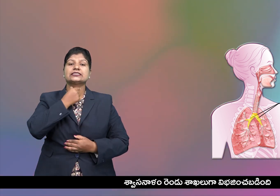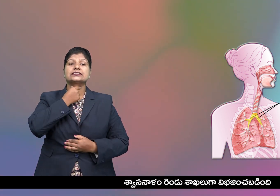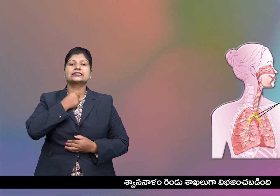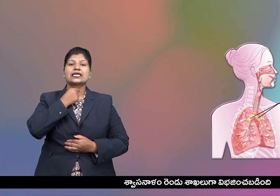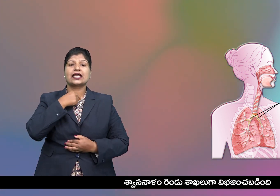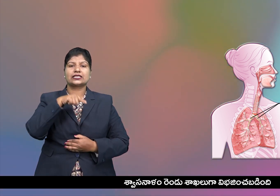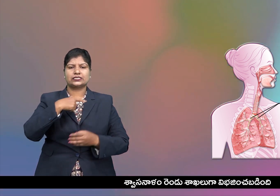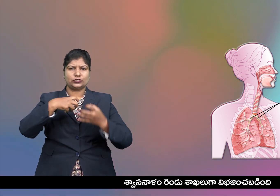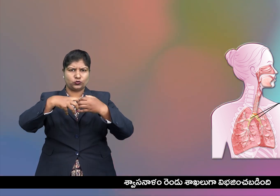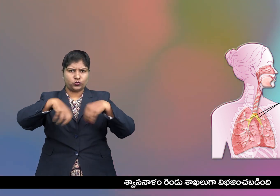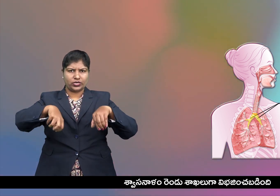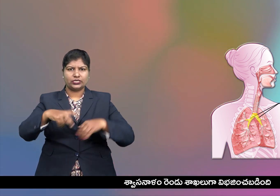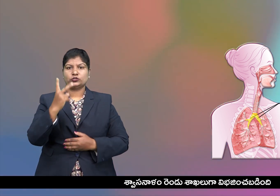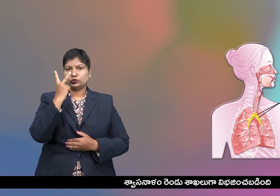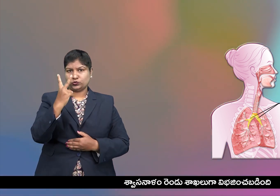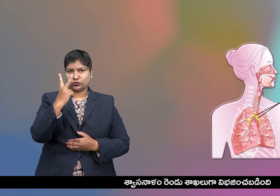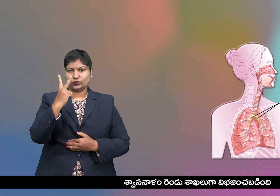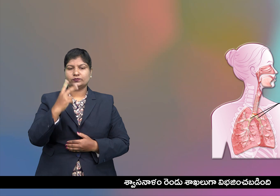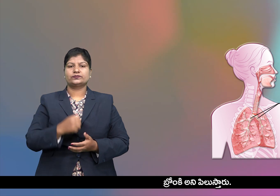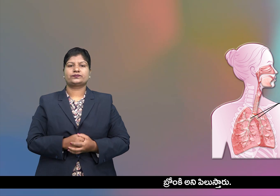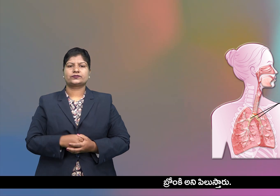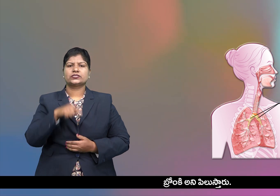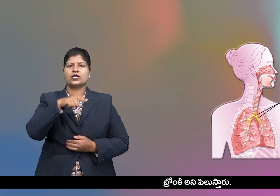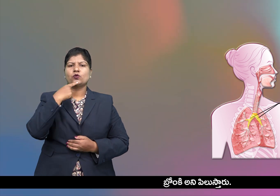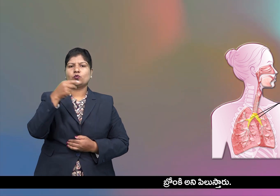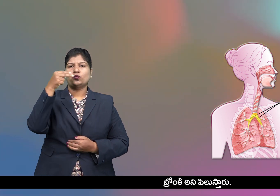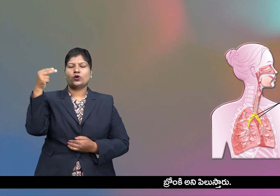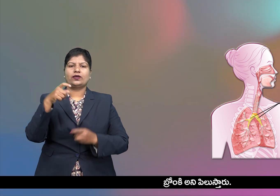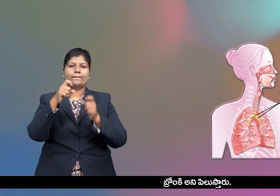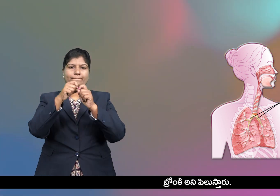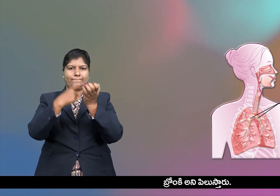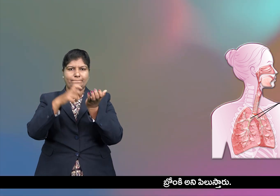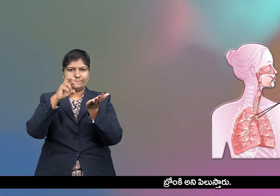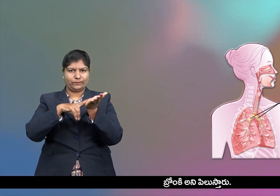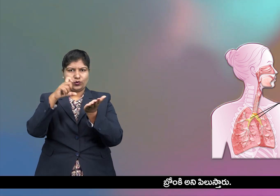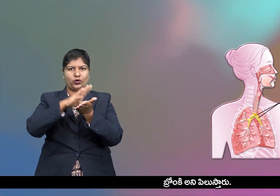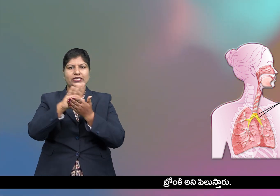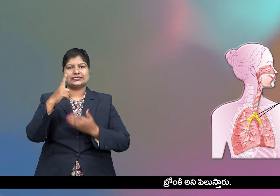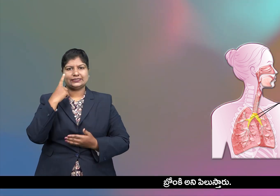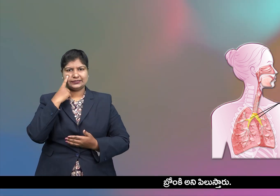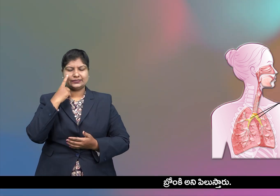శ్వాసనాళం 2 శాఖలుగా విభజించబడింది. బ్రోంకీ అని పిలుస్తారు.